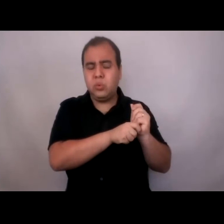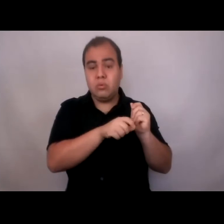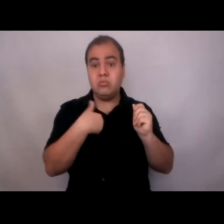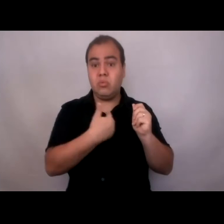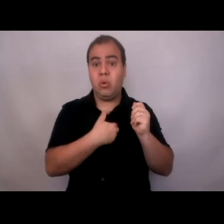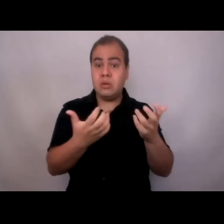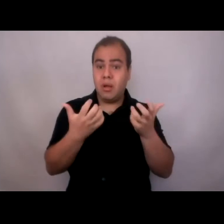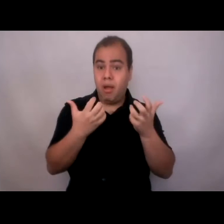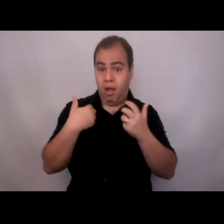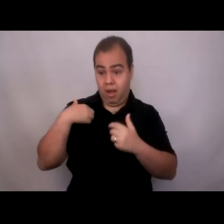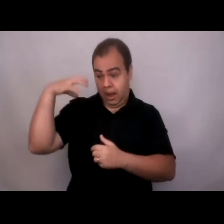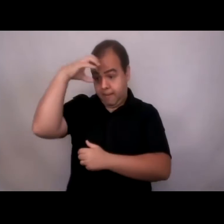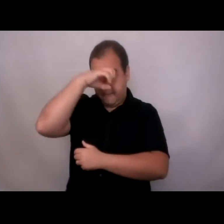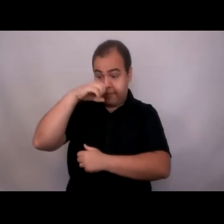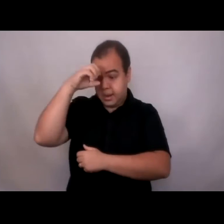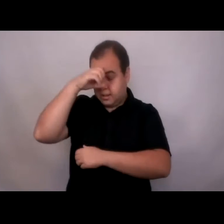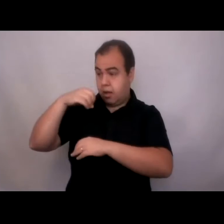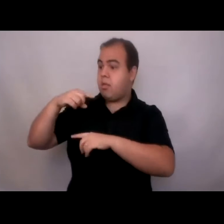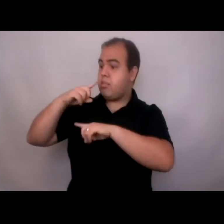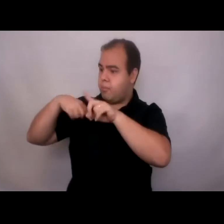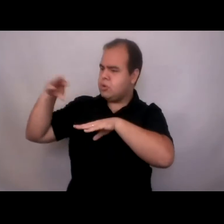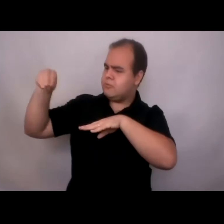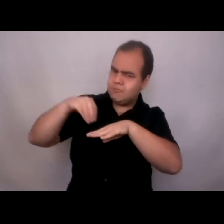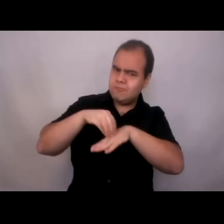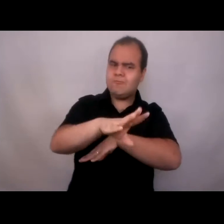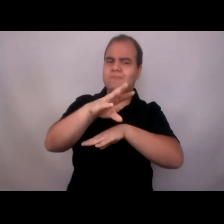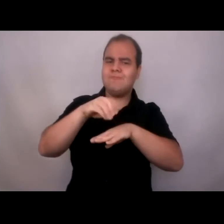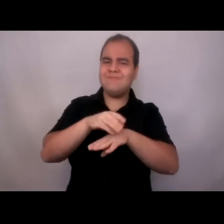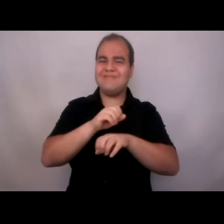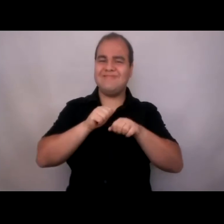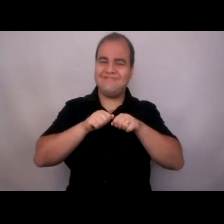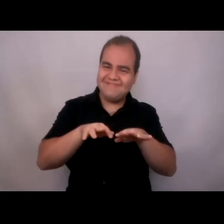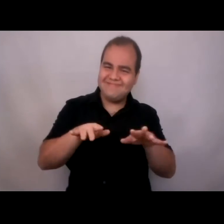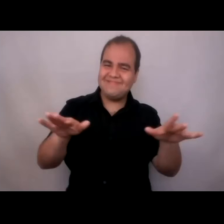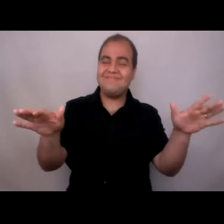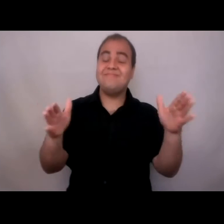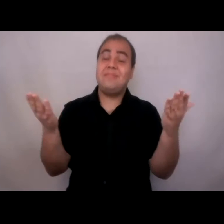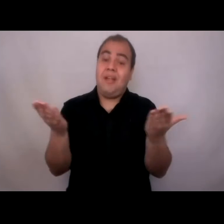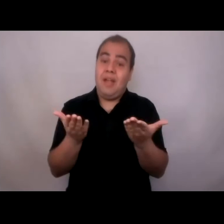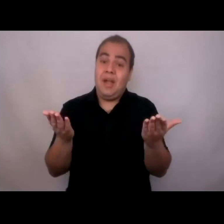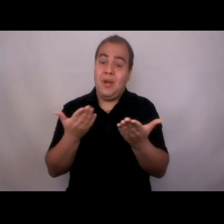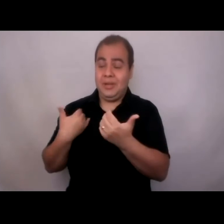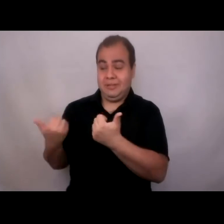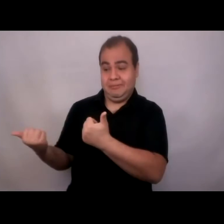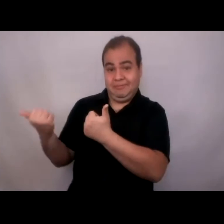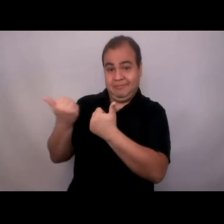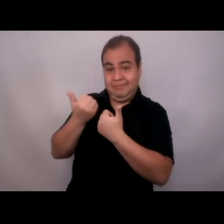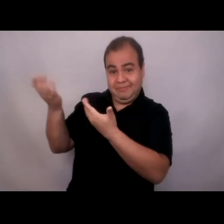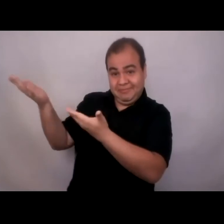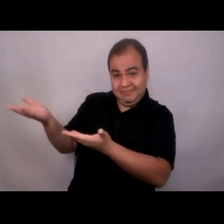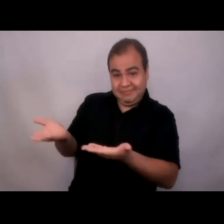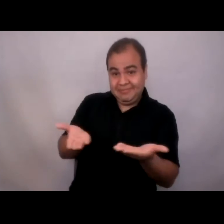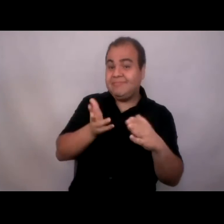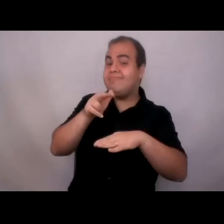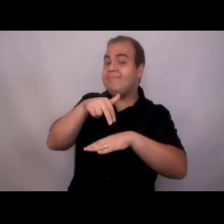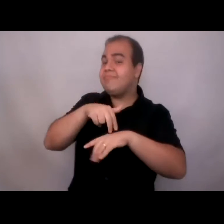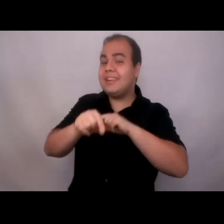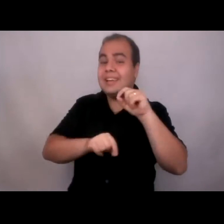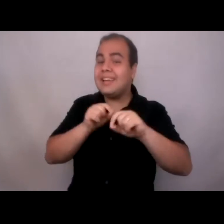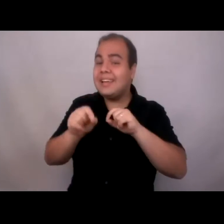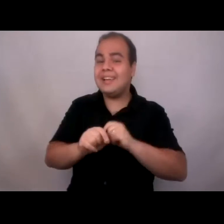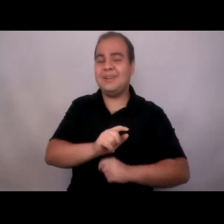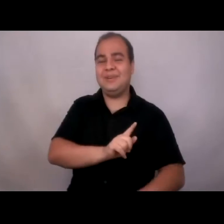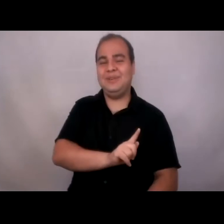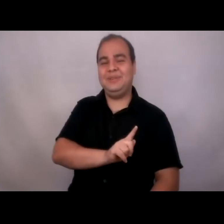para poder replicar uma boa experiência. E aqui eu vou passar a palavra para o Gui também, dar